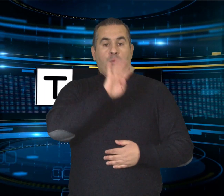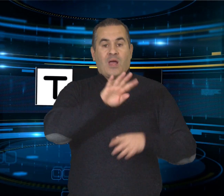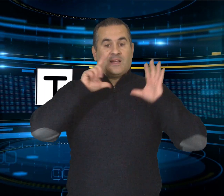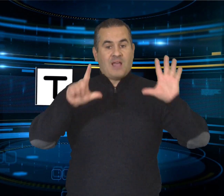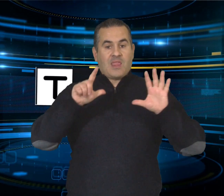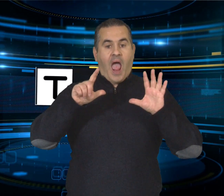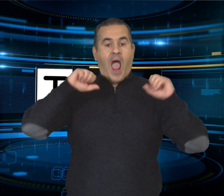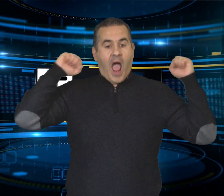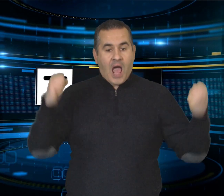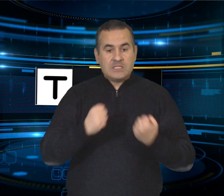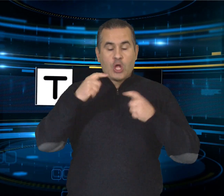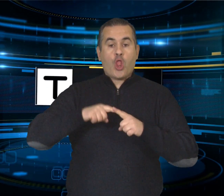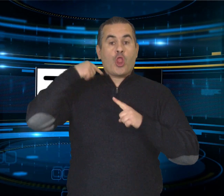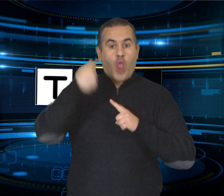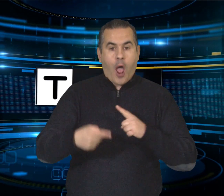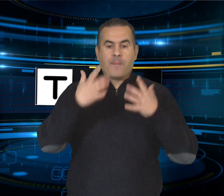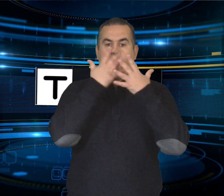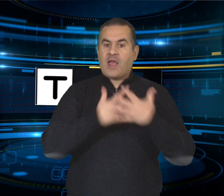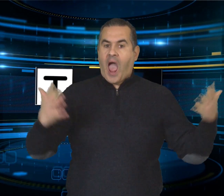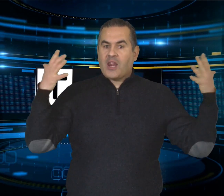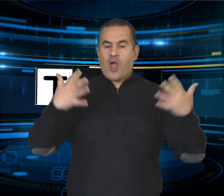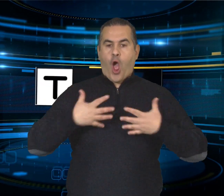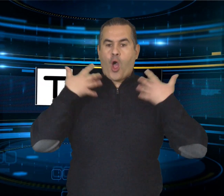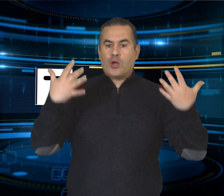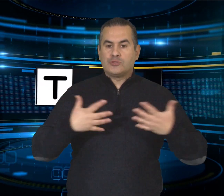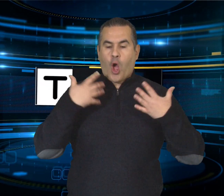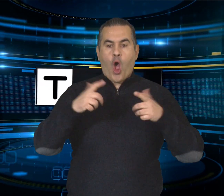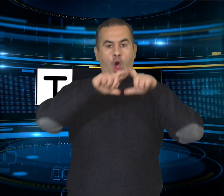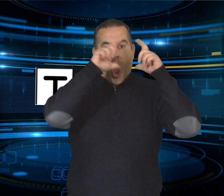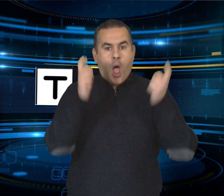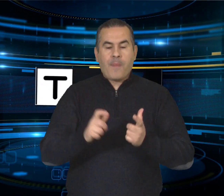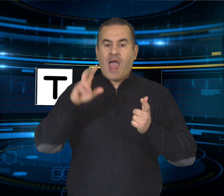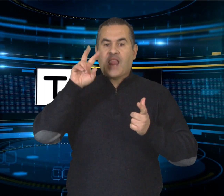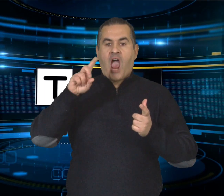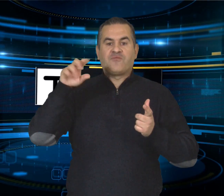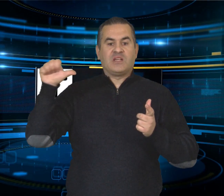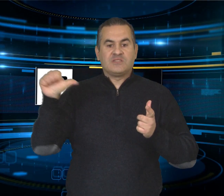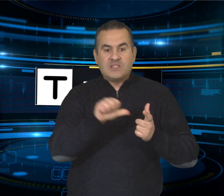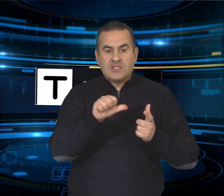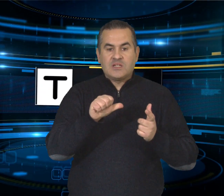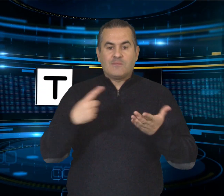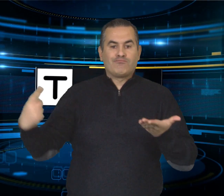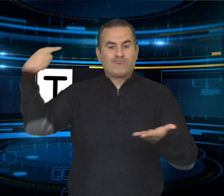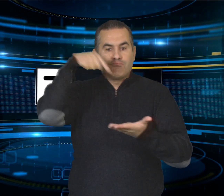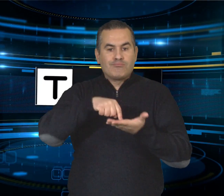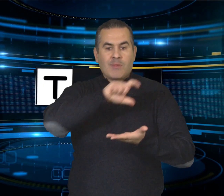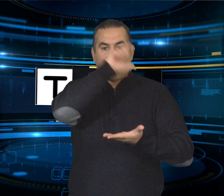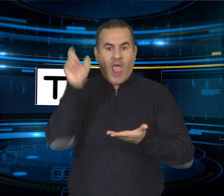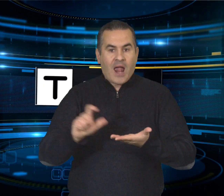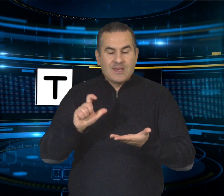Grande entusiasmo per la Coppa Davis, il trofeo che torna in Italia dopo 47 anni grazie alle prodezze di Sinner, Arnaldi, Sonego, Musetti e